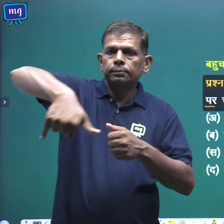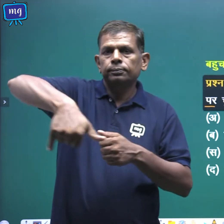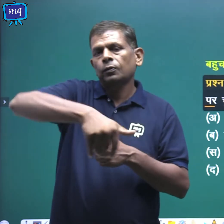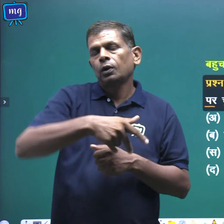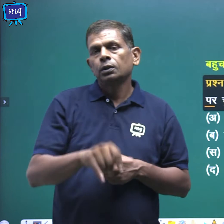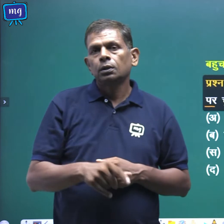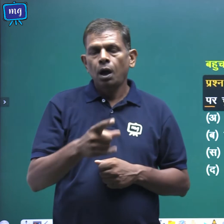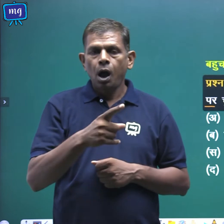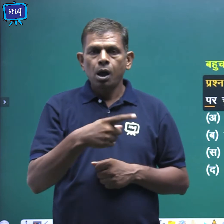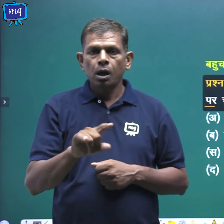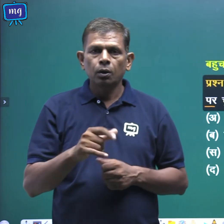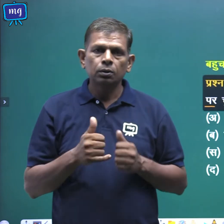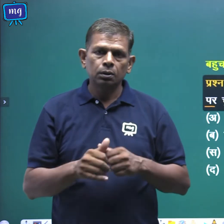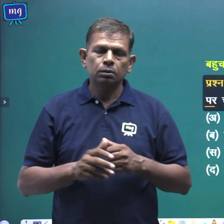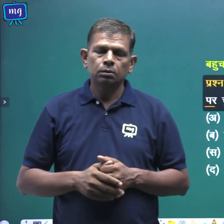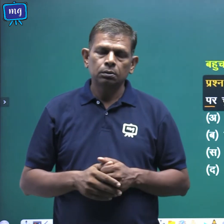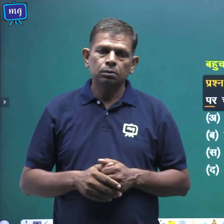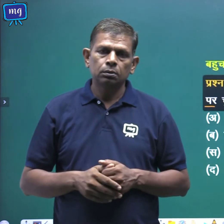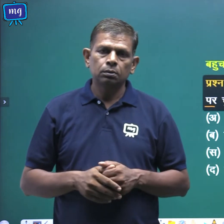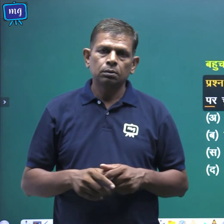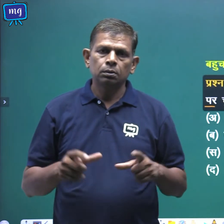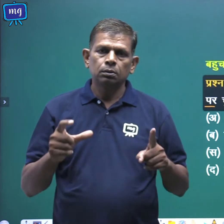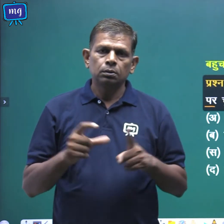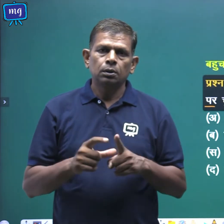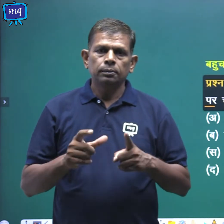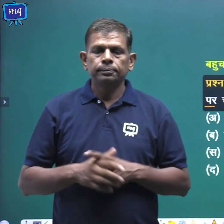इसका सही उत्तर है द।